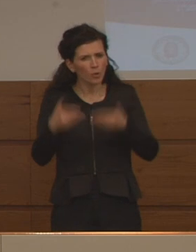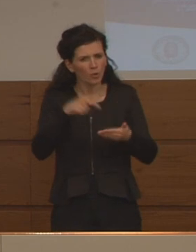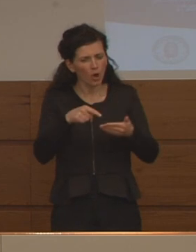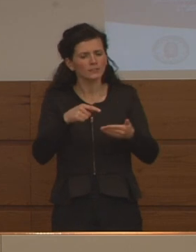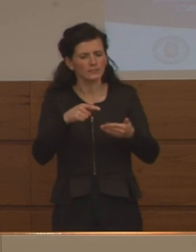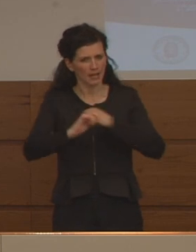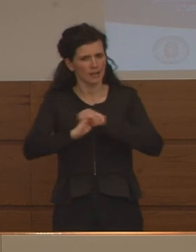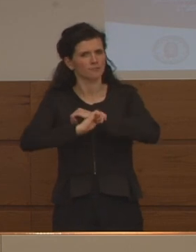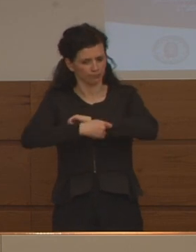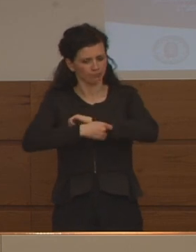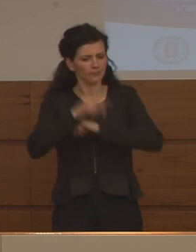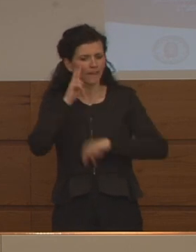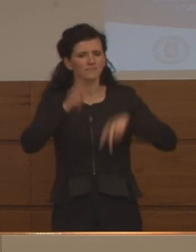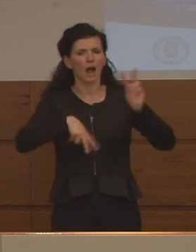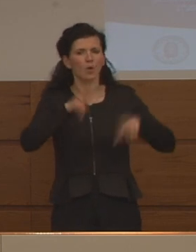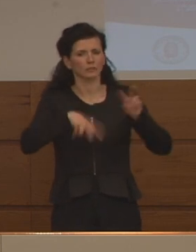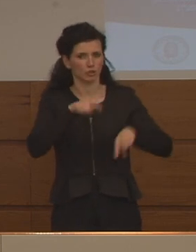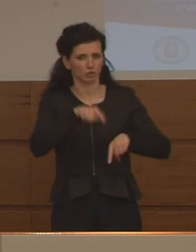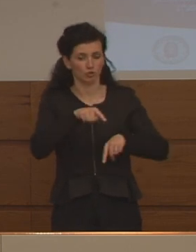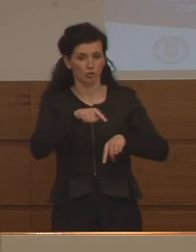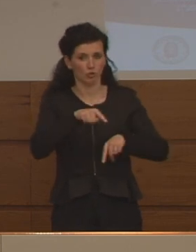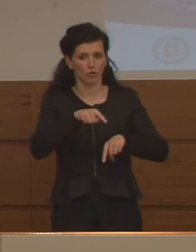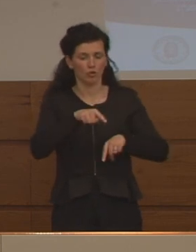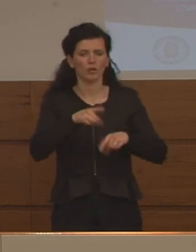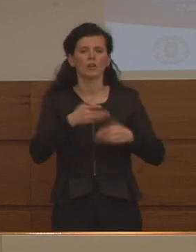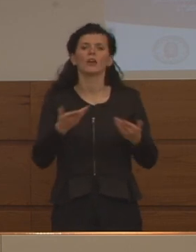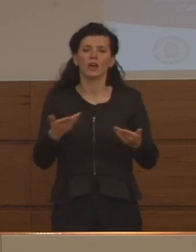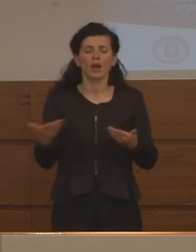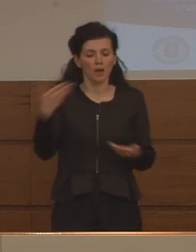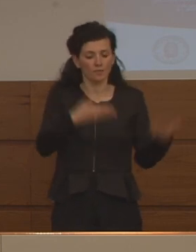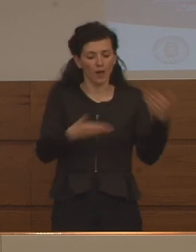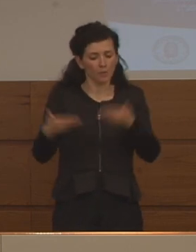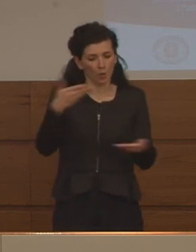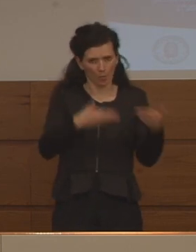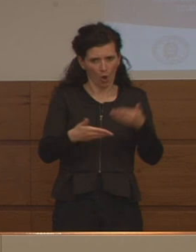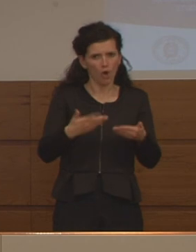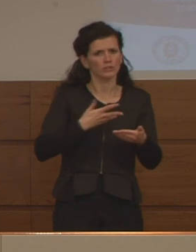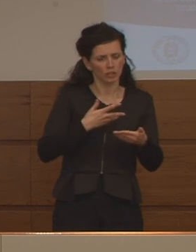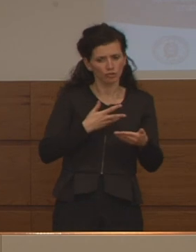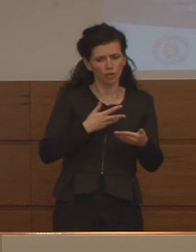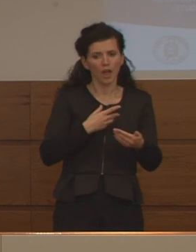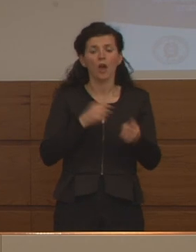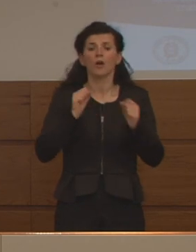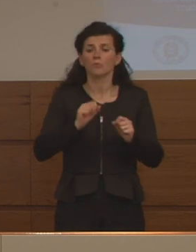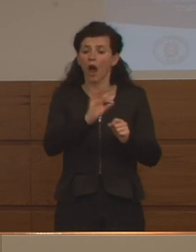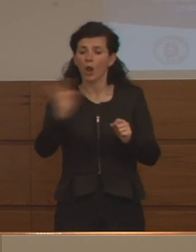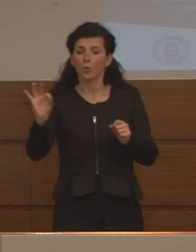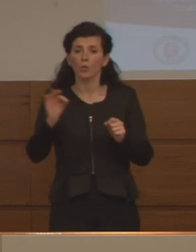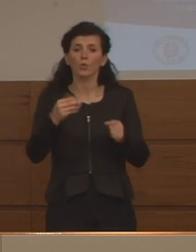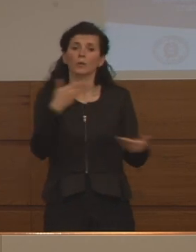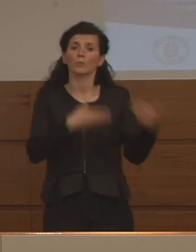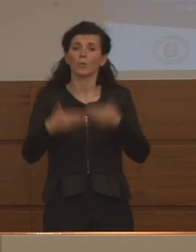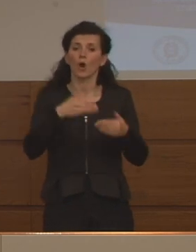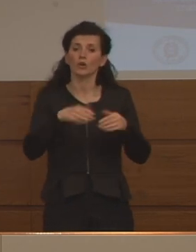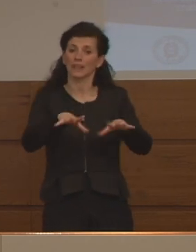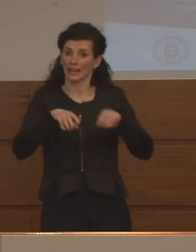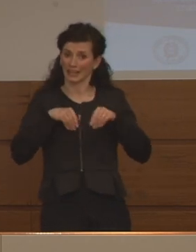essendo rappresentati o da proposte ritirate o da proposte per le quali è stata